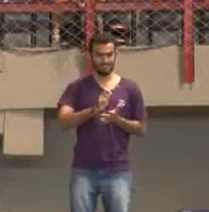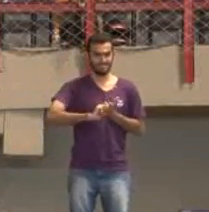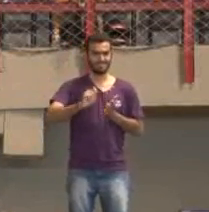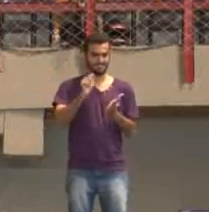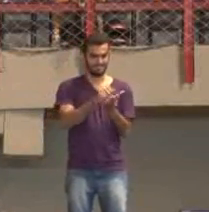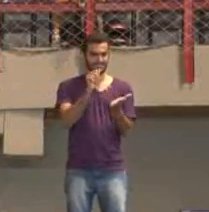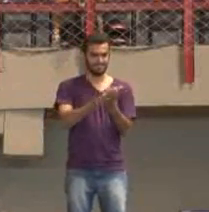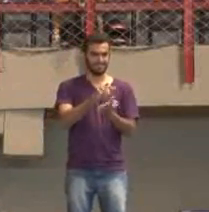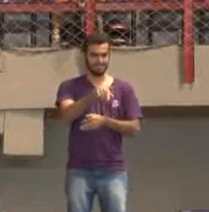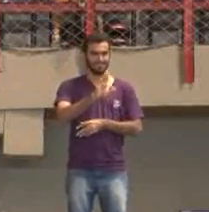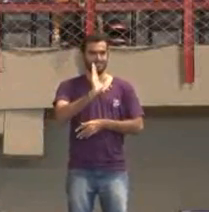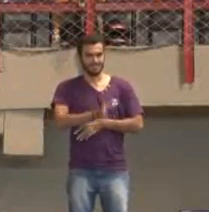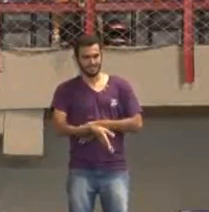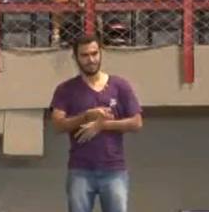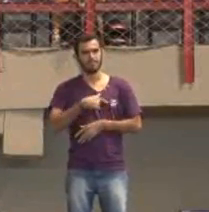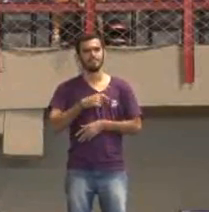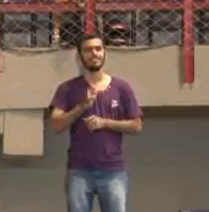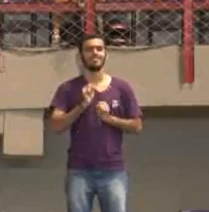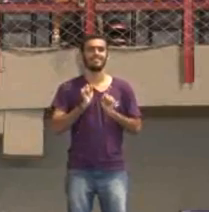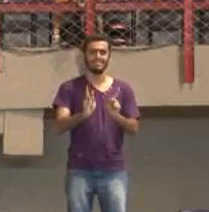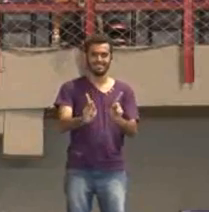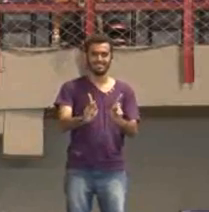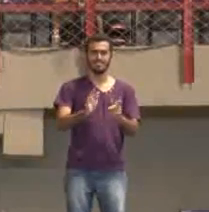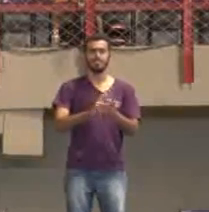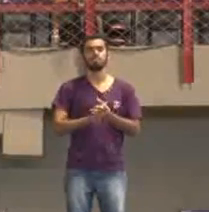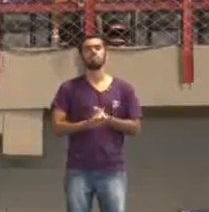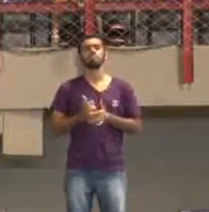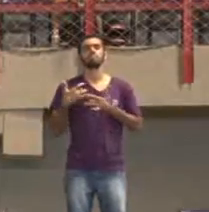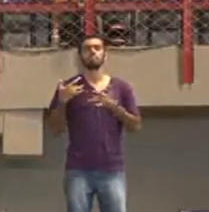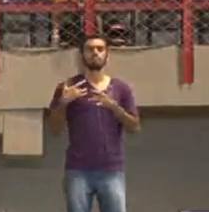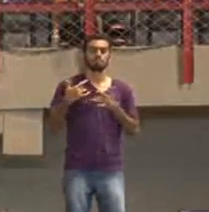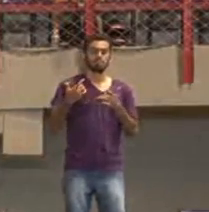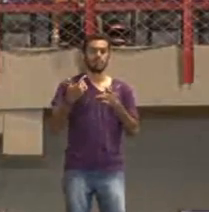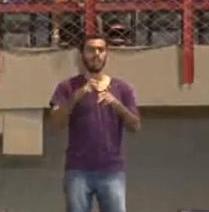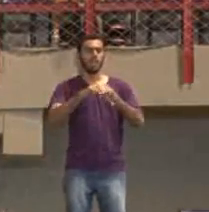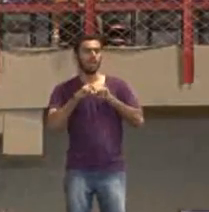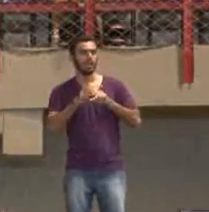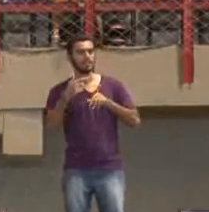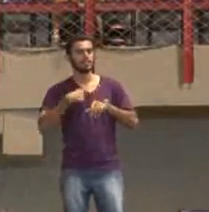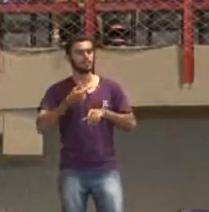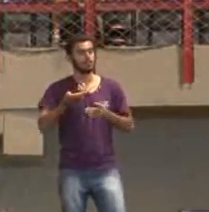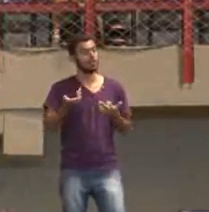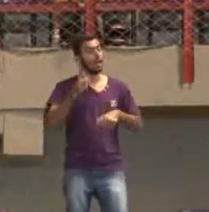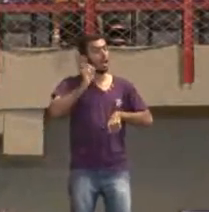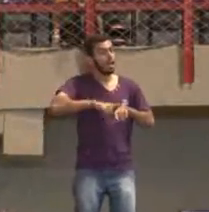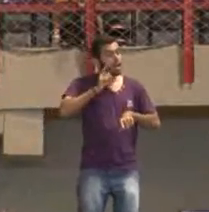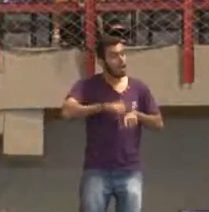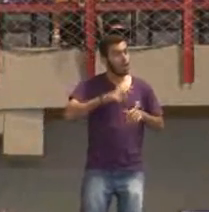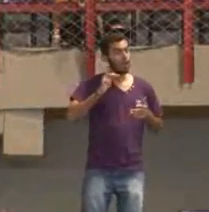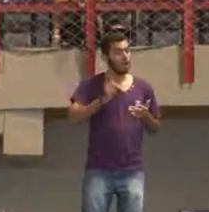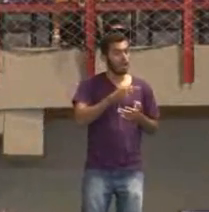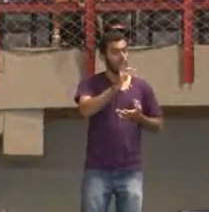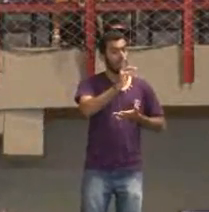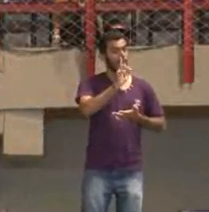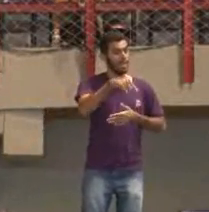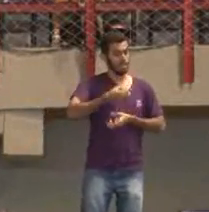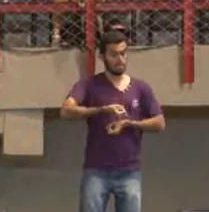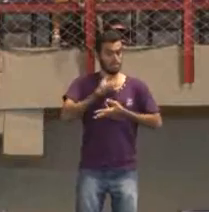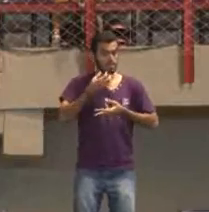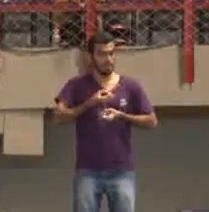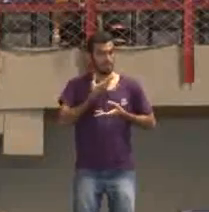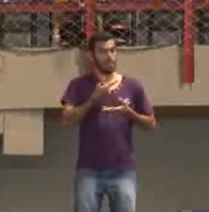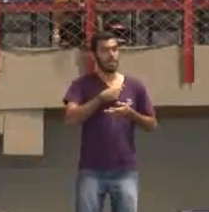né? Para dizer, legal. Então, a situação se chama poesia e o texto que nasce, o nome é